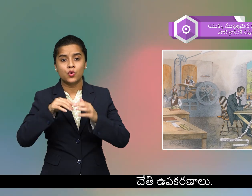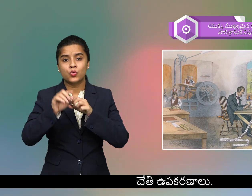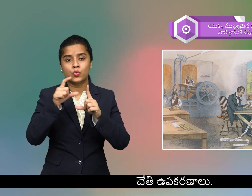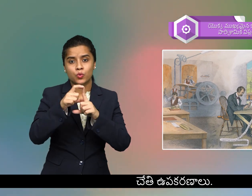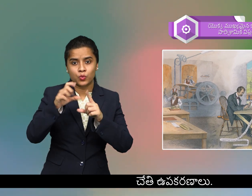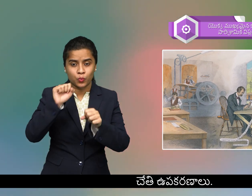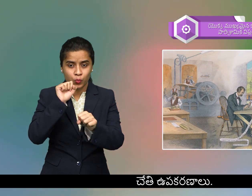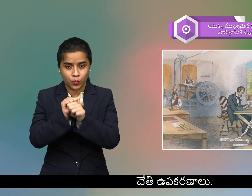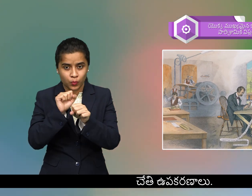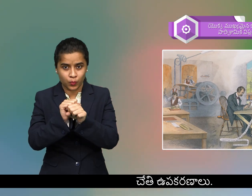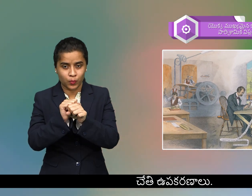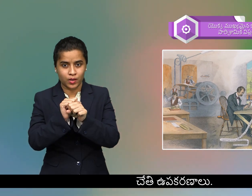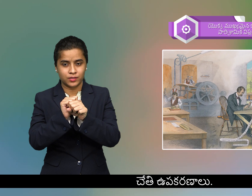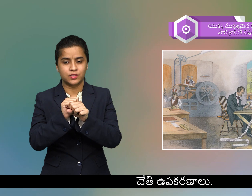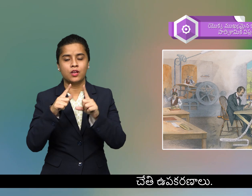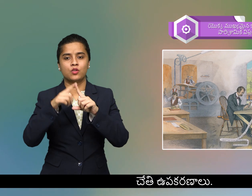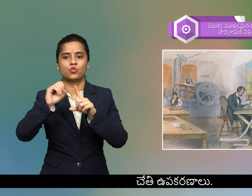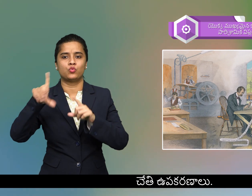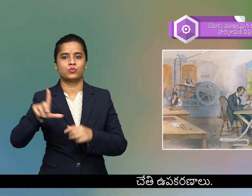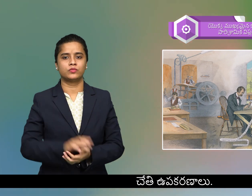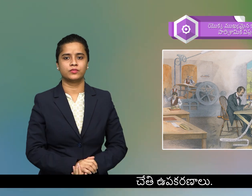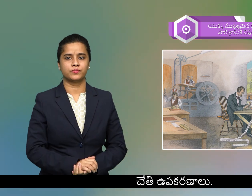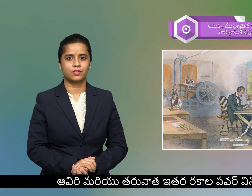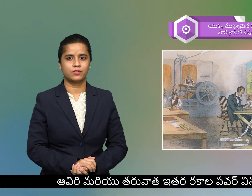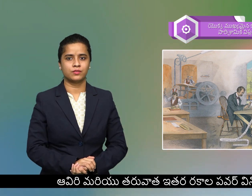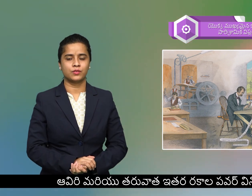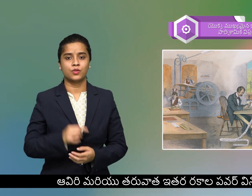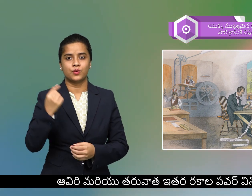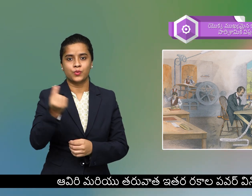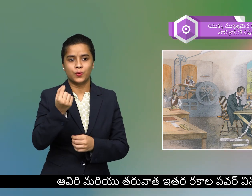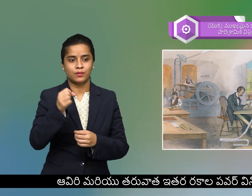ఉపకరణాలు, ఆవిరి మరియు తరువాత ఇతర రకాల పవర్ వినియోగం,